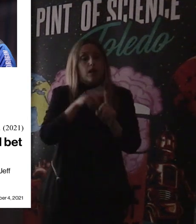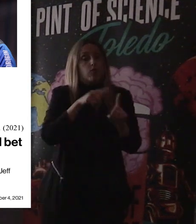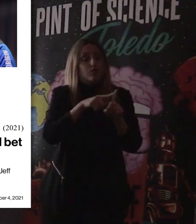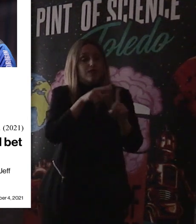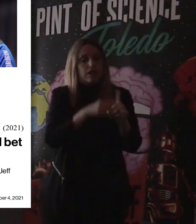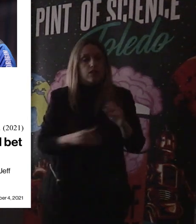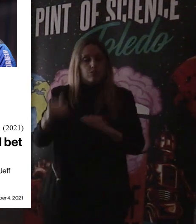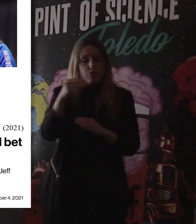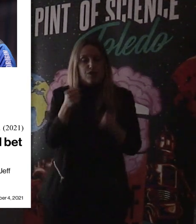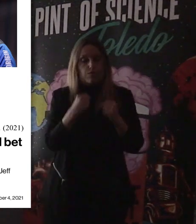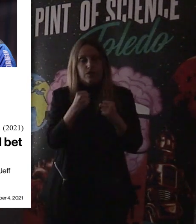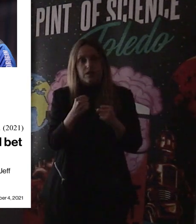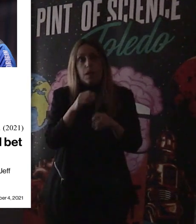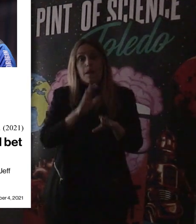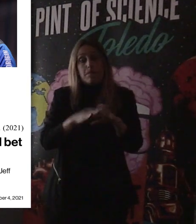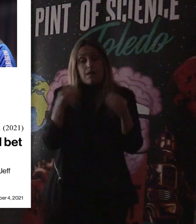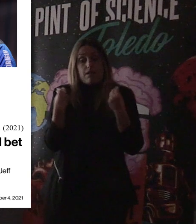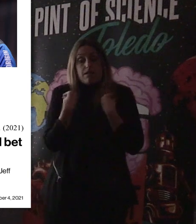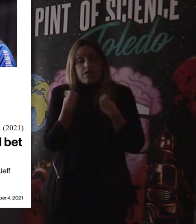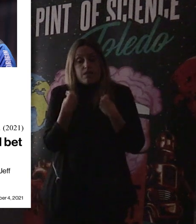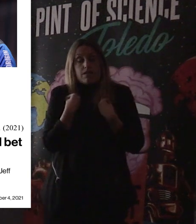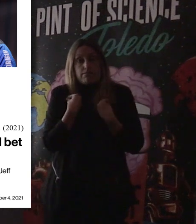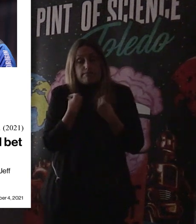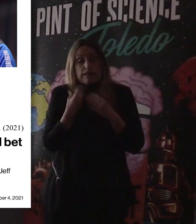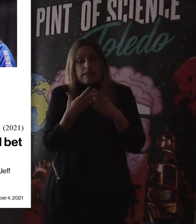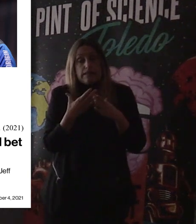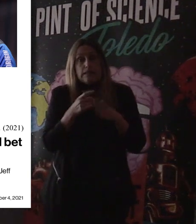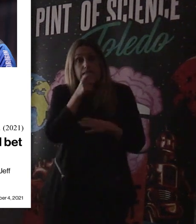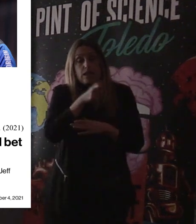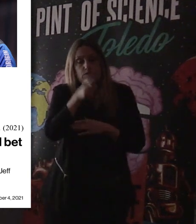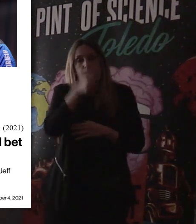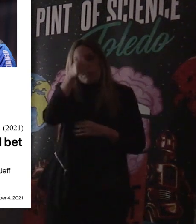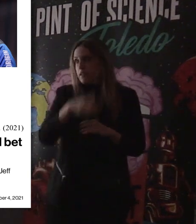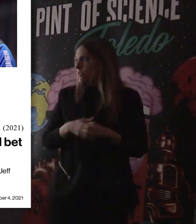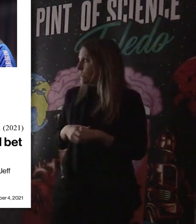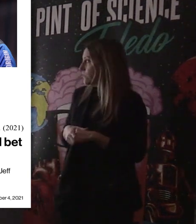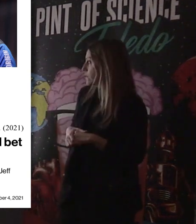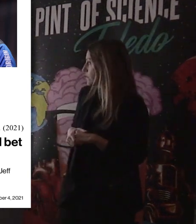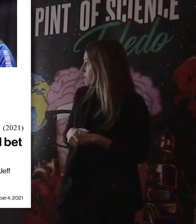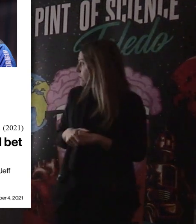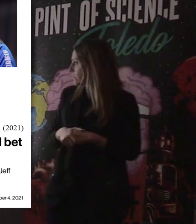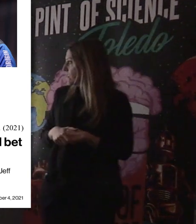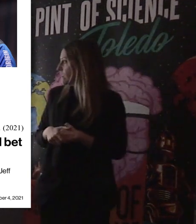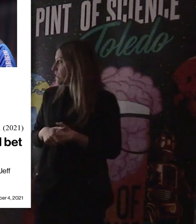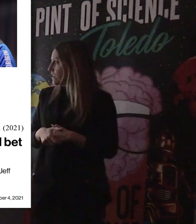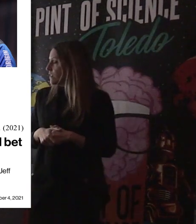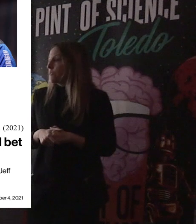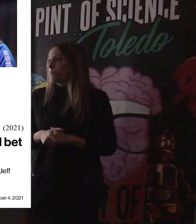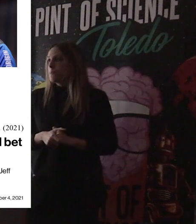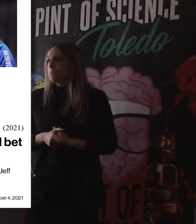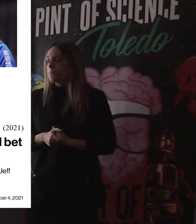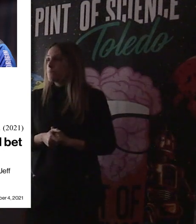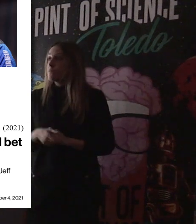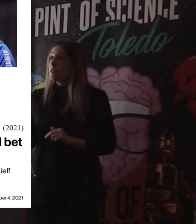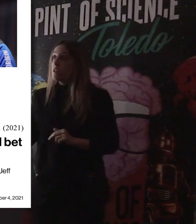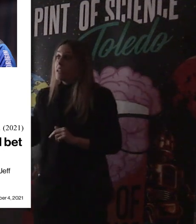cells para ganar la longevidad. Meet Altos Lab, Silicon Valley, latest wild bag on living forever.